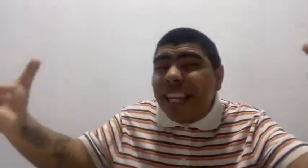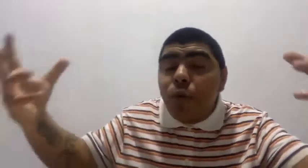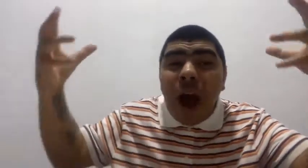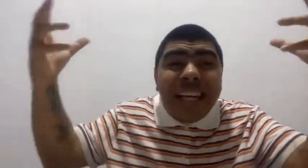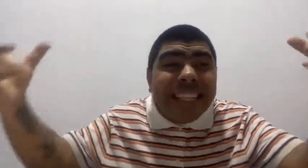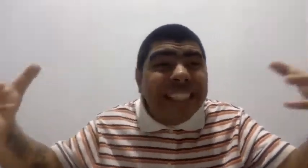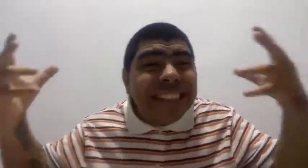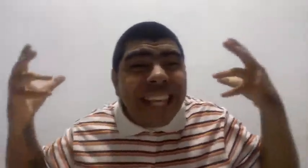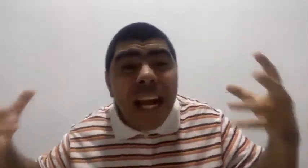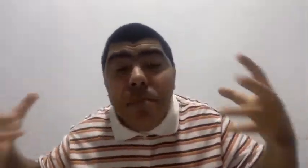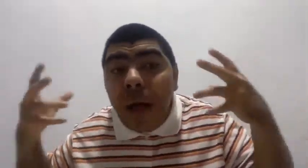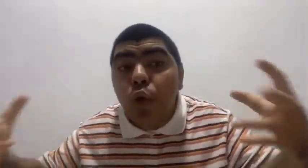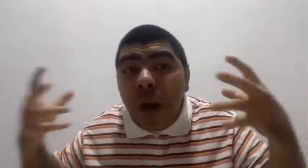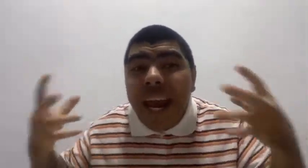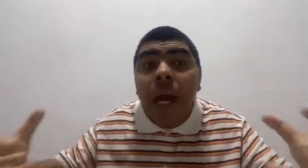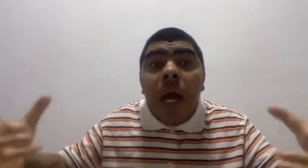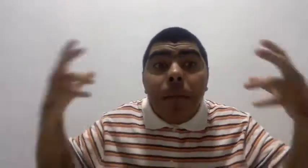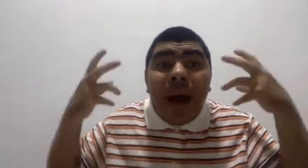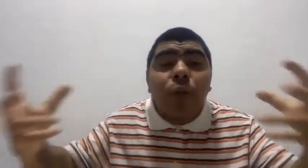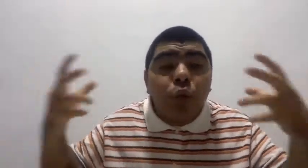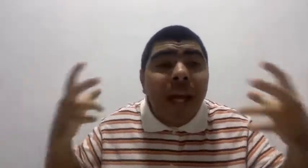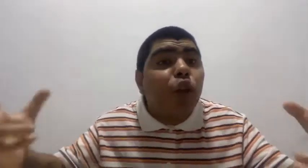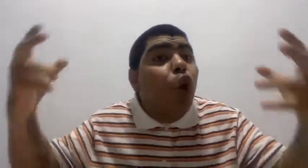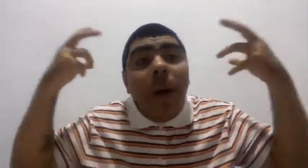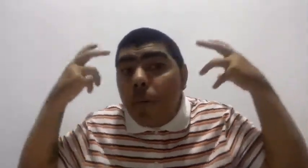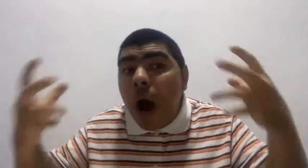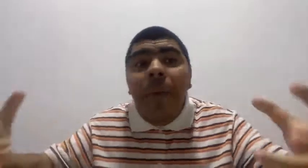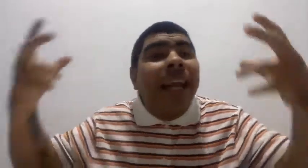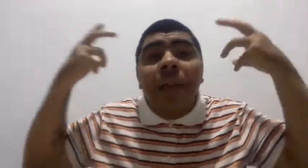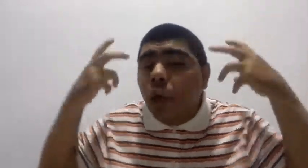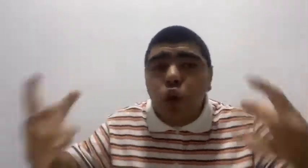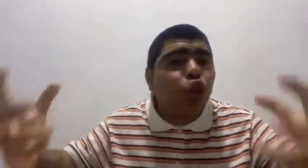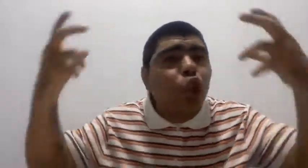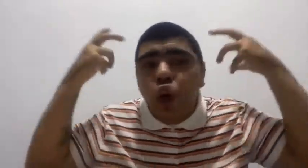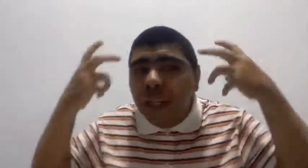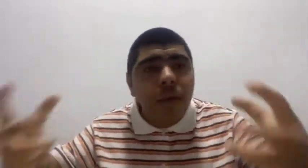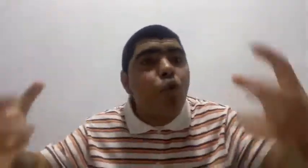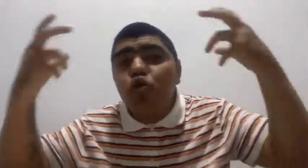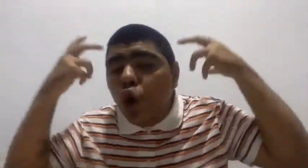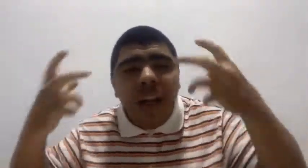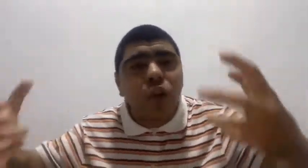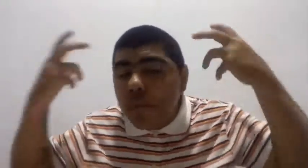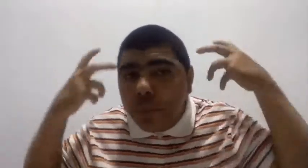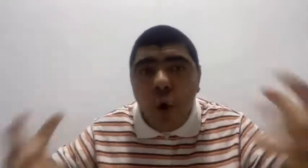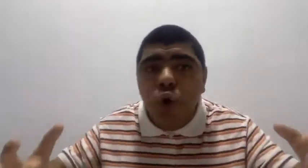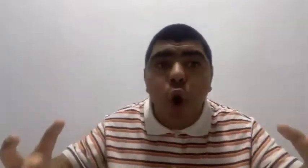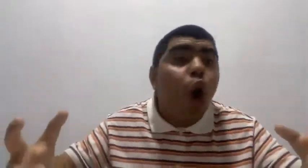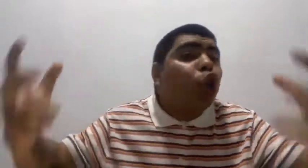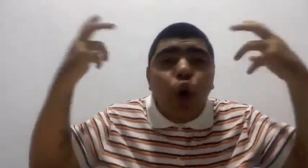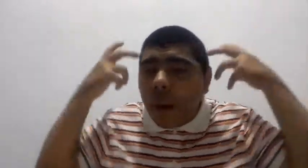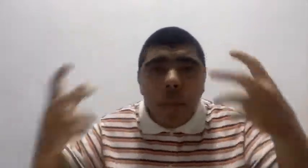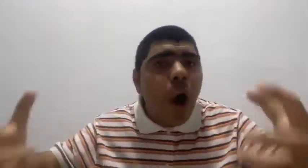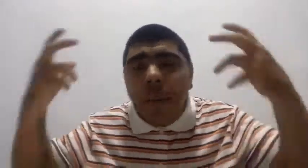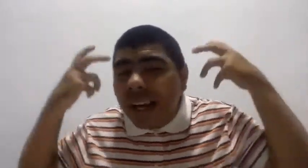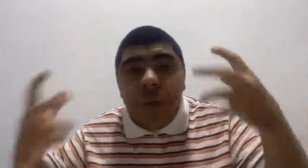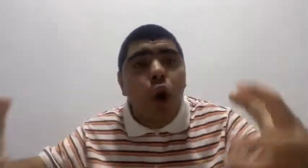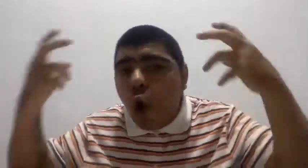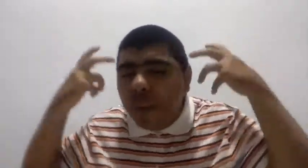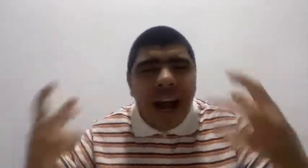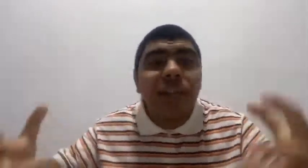aprendemos a alcanzar madurez. Madurez. No vamos a ver a Dios si no tenemos un corazón puro. No vamos a ver a Dios obrar si